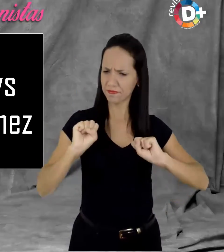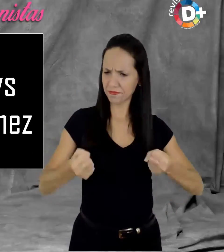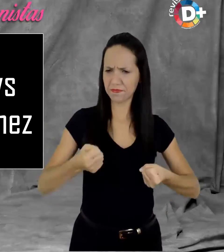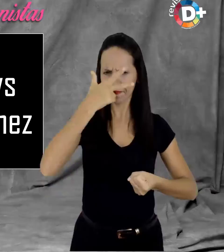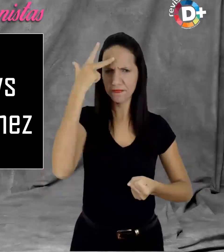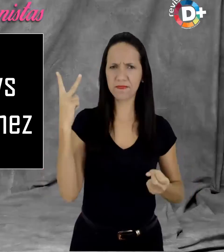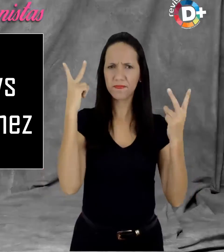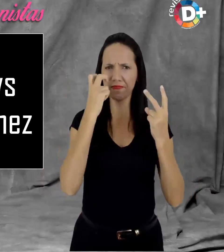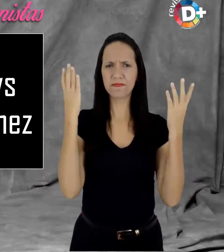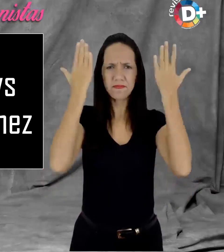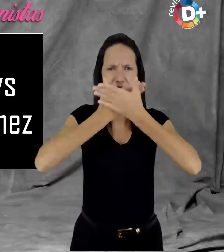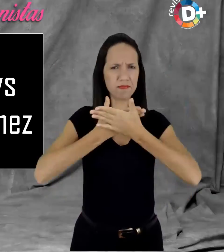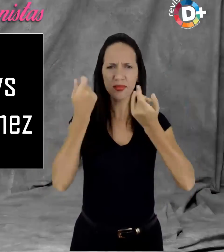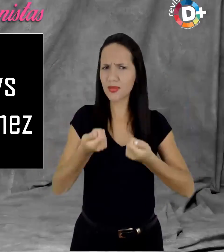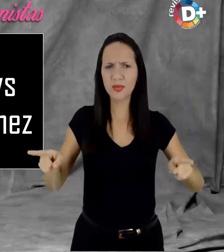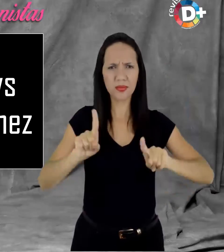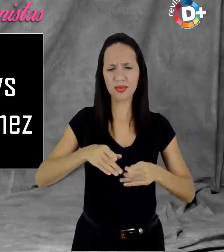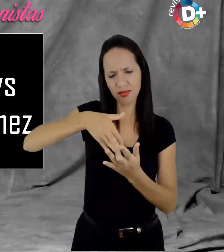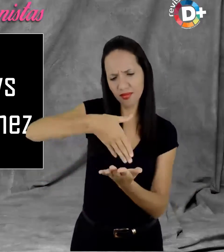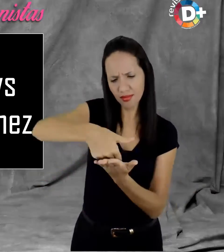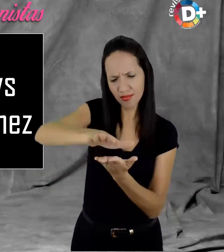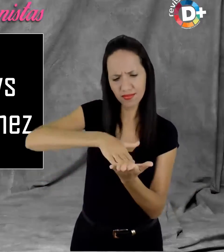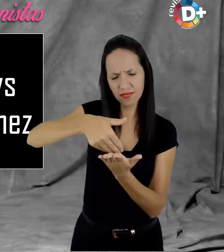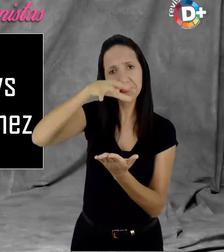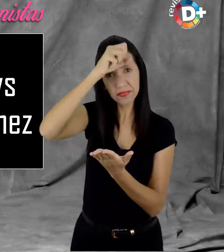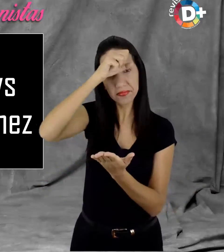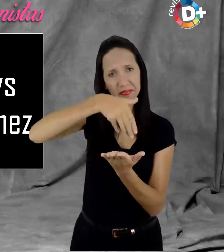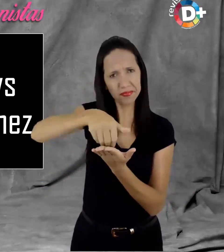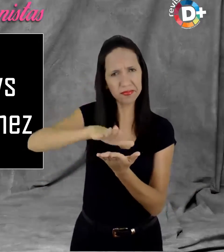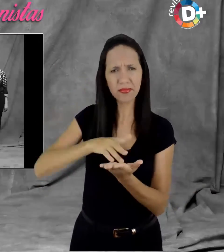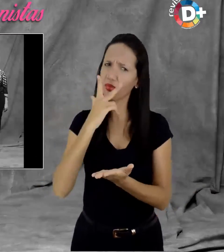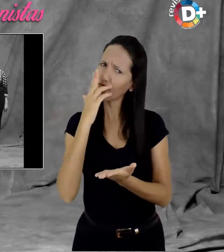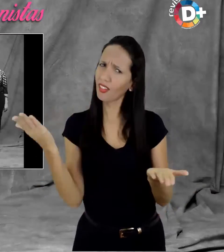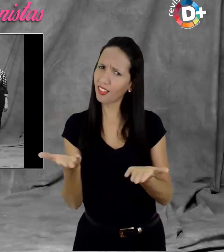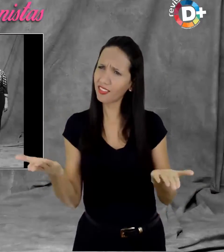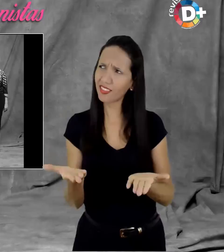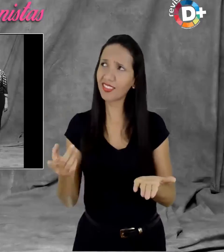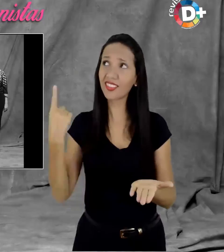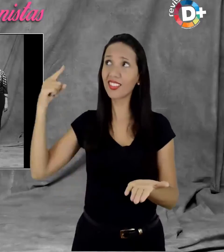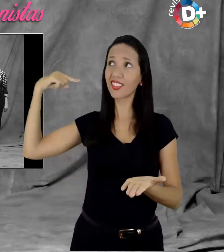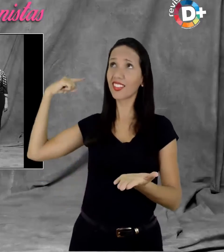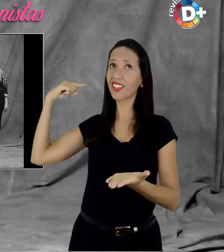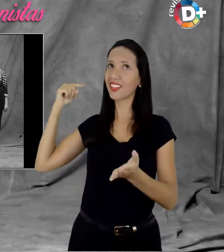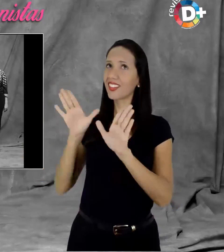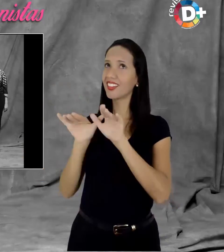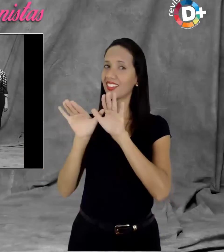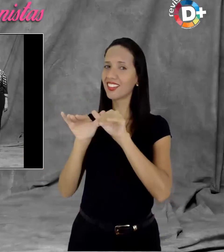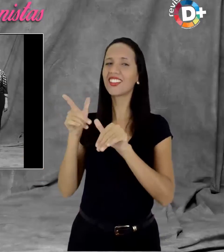colegas. Tem muita gente que defende que uma criança cega não precisa aprender a pintar. Eu acho